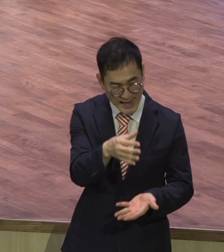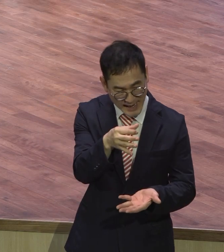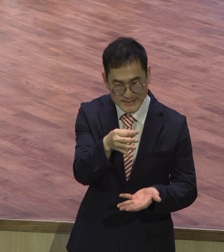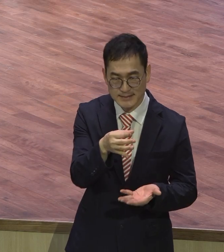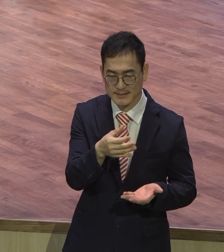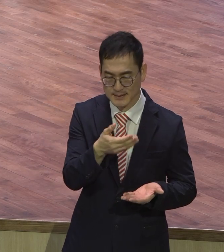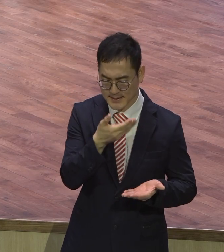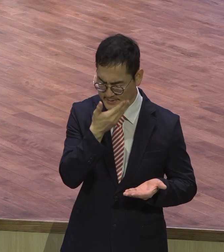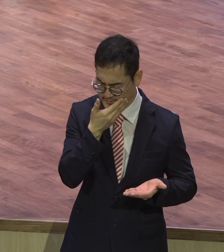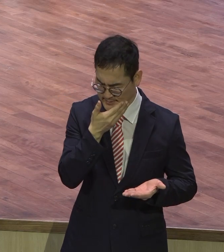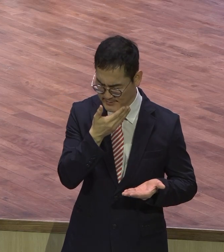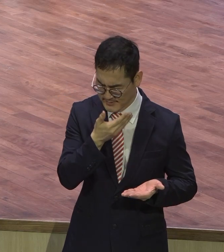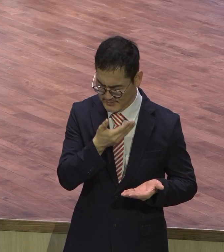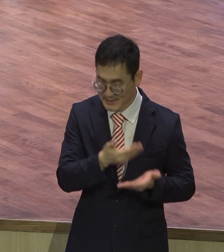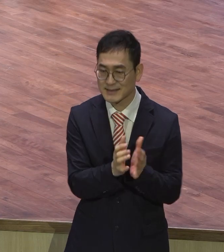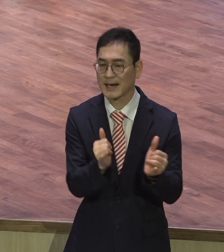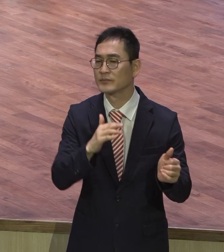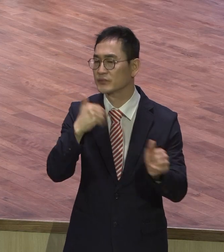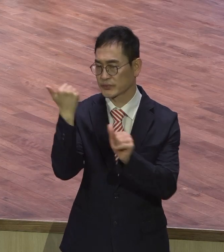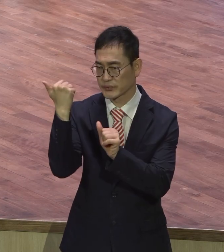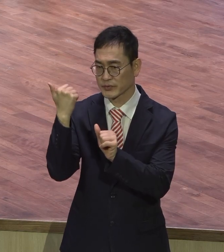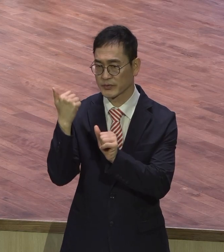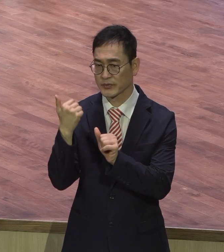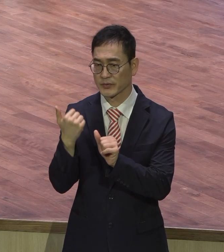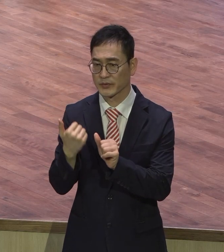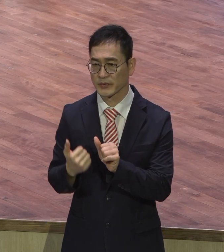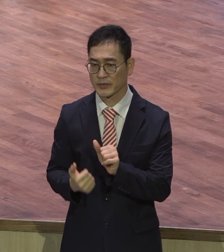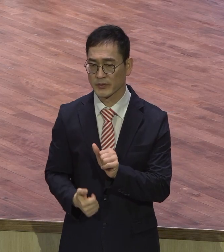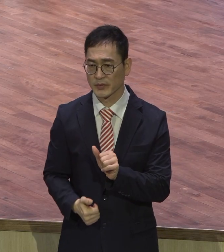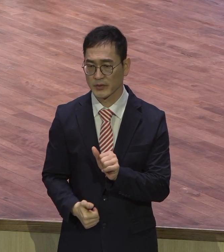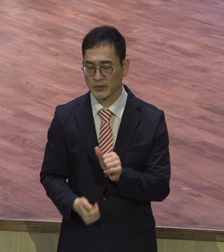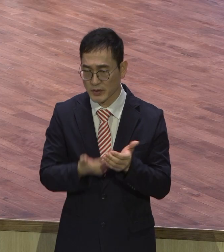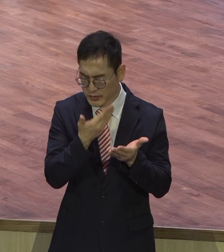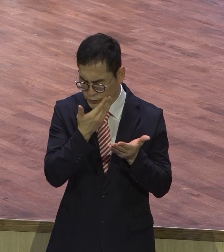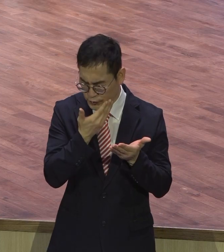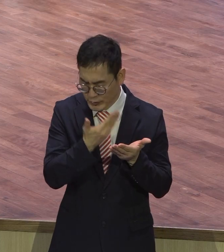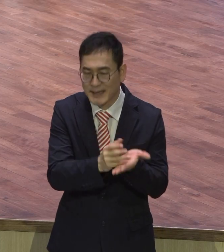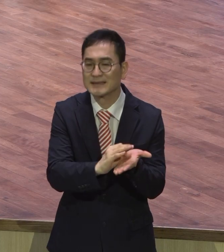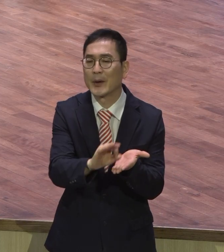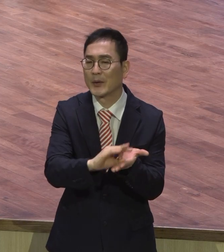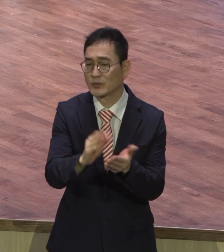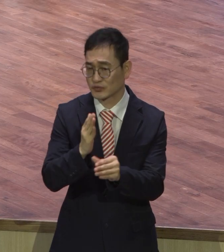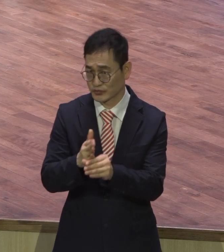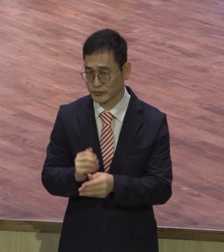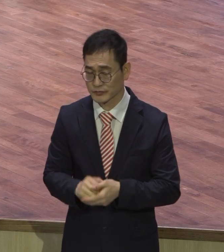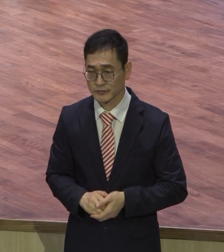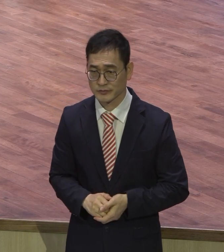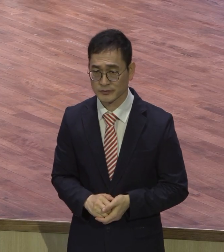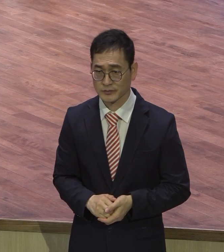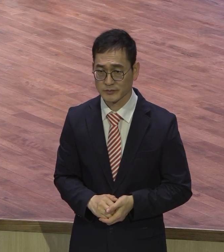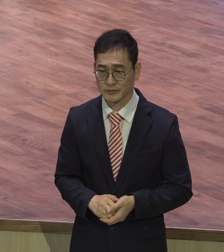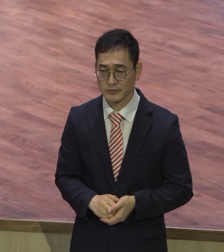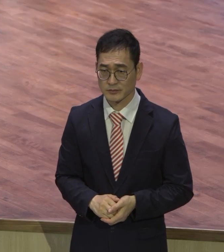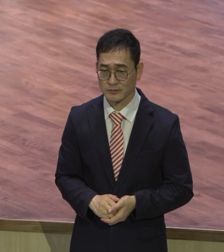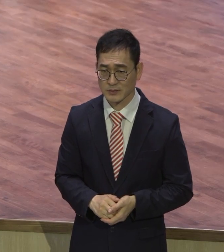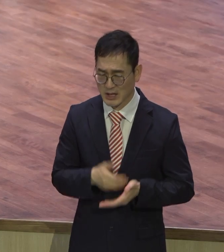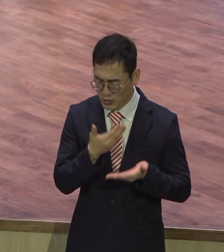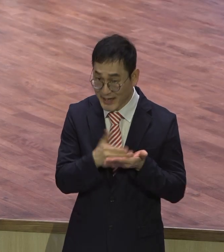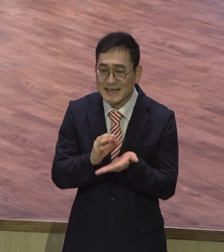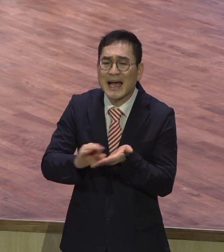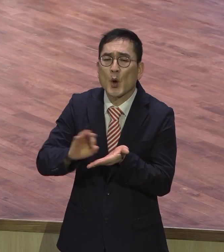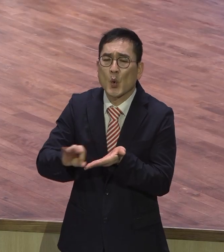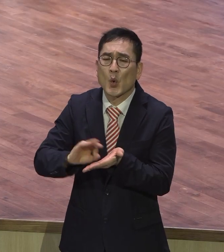부르셨고 여러분을 가장 가치있게 사용하실 것이라는 사실을 기대하시기 바랍니다